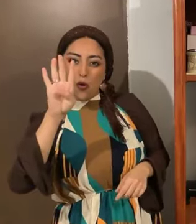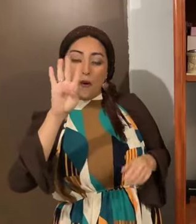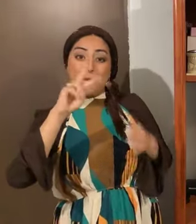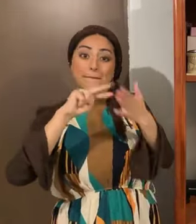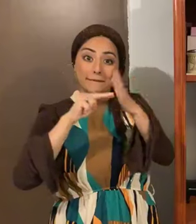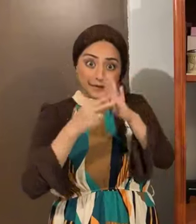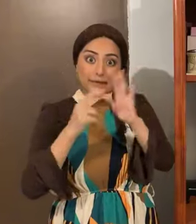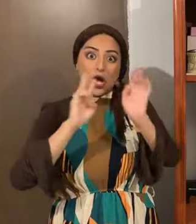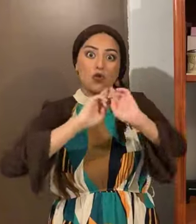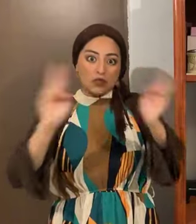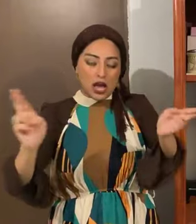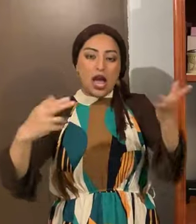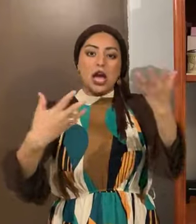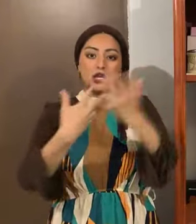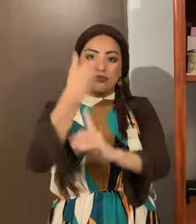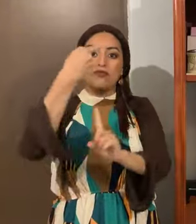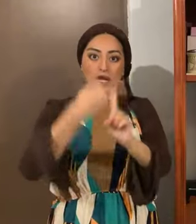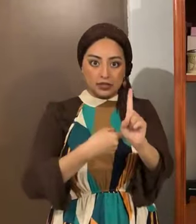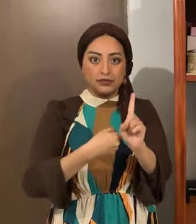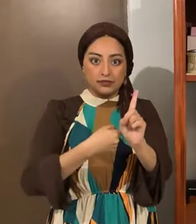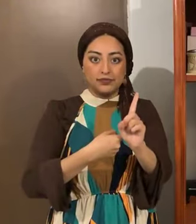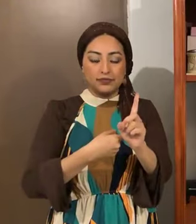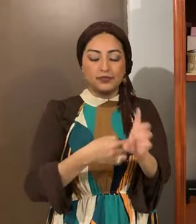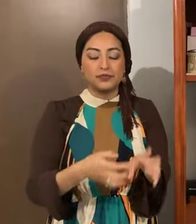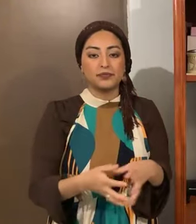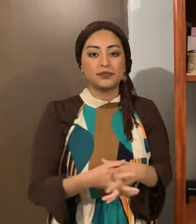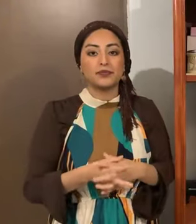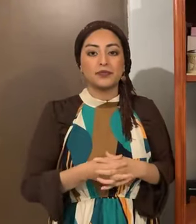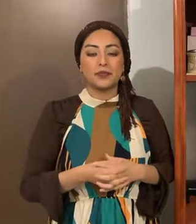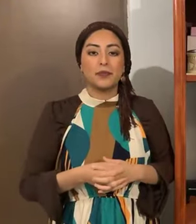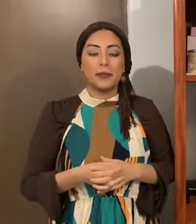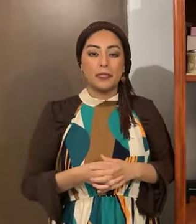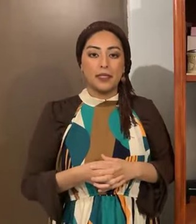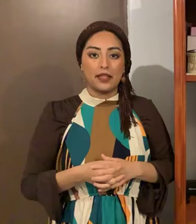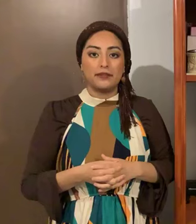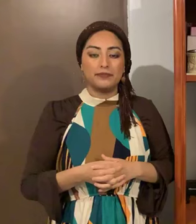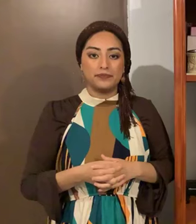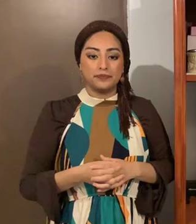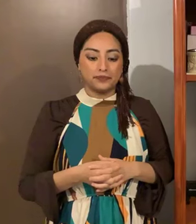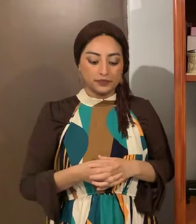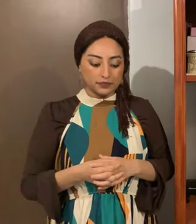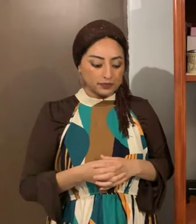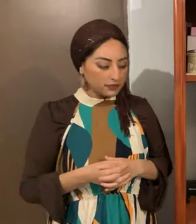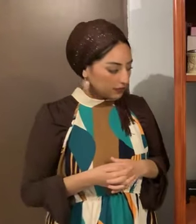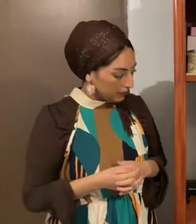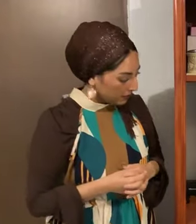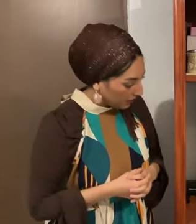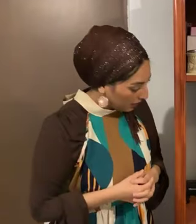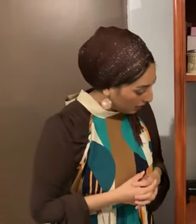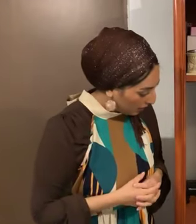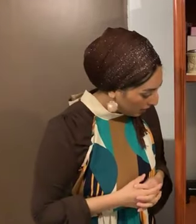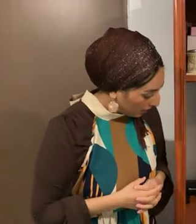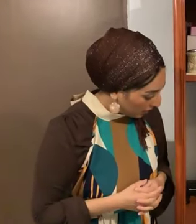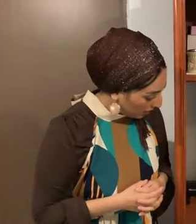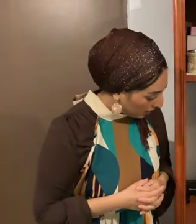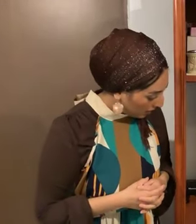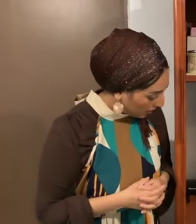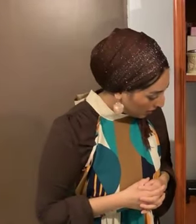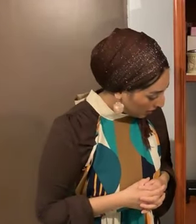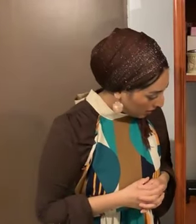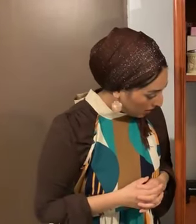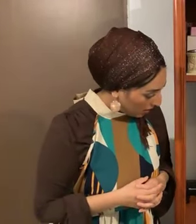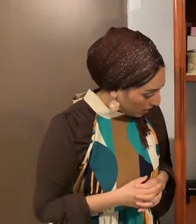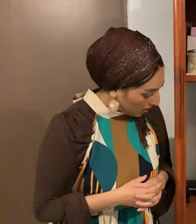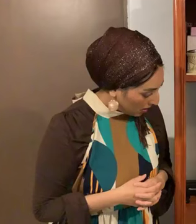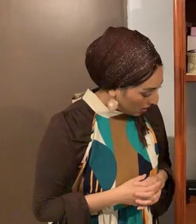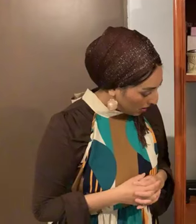de pantalla, pero si lo festejáramos el martes, pues ya se nos va la fiesta, está el 4%. Y otros programas